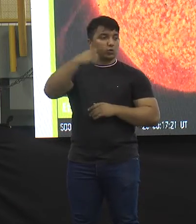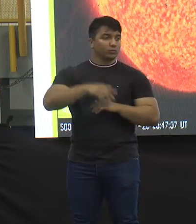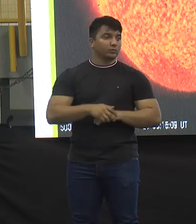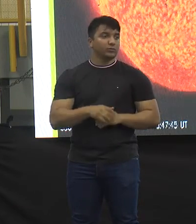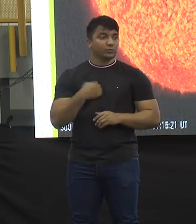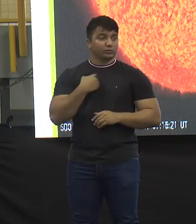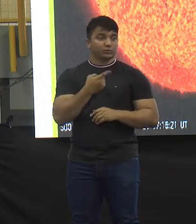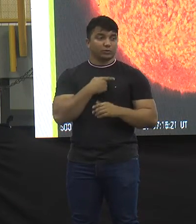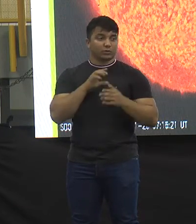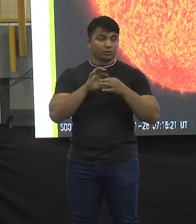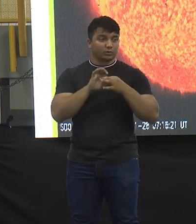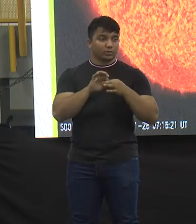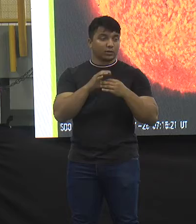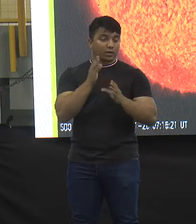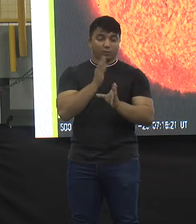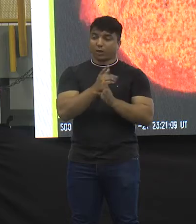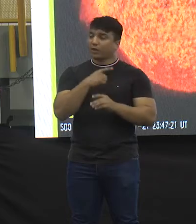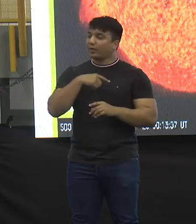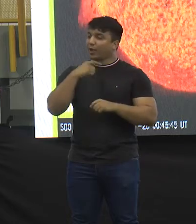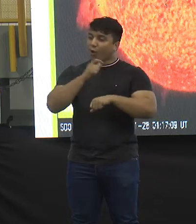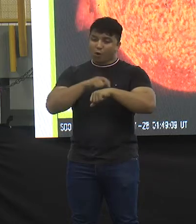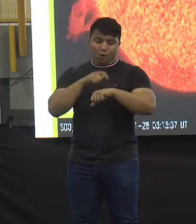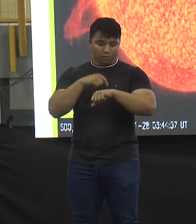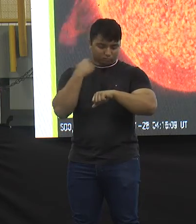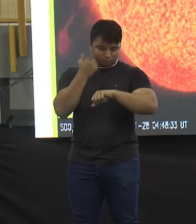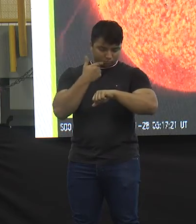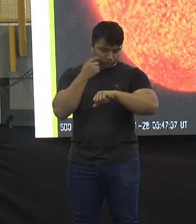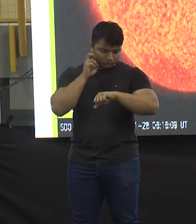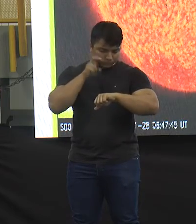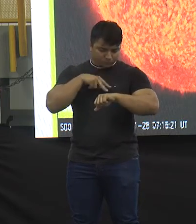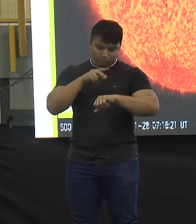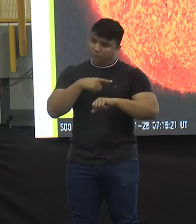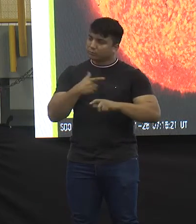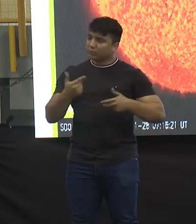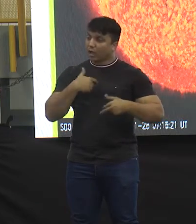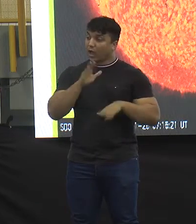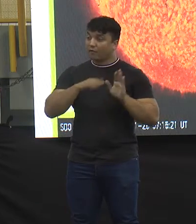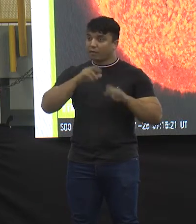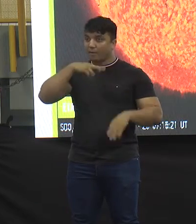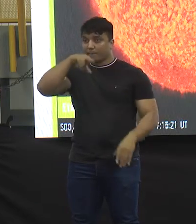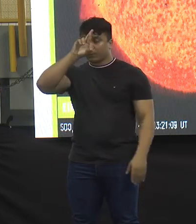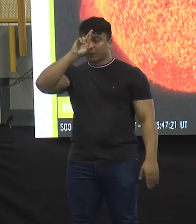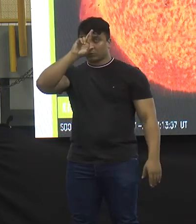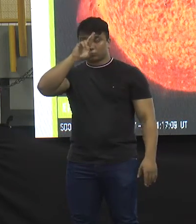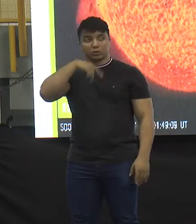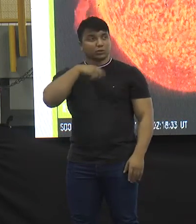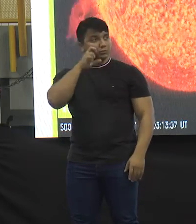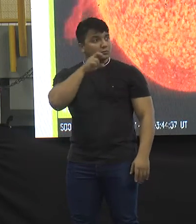gente é muito atrelado à hora legal. Às vezes, meio-dia no relógio